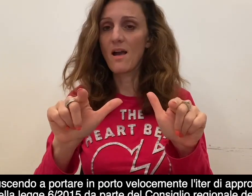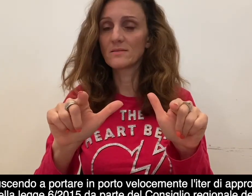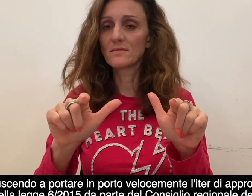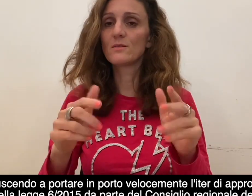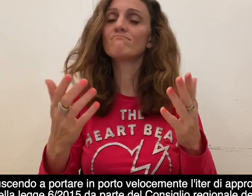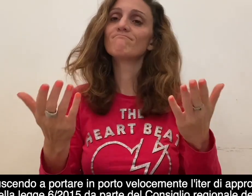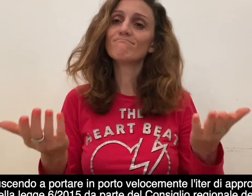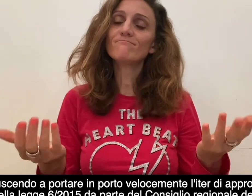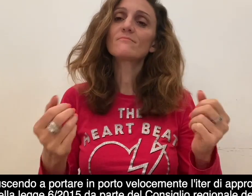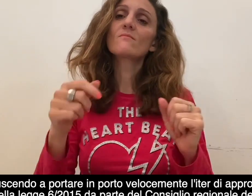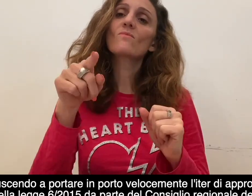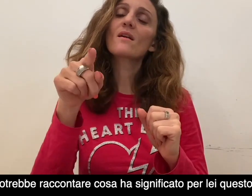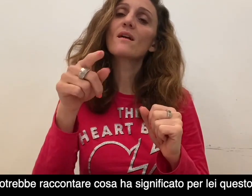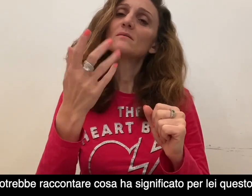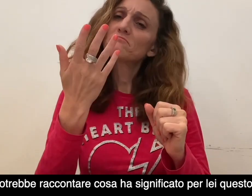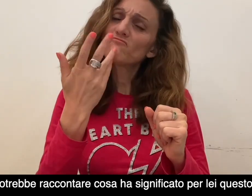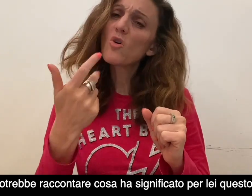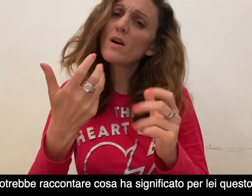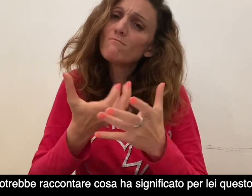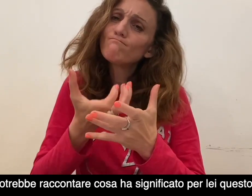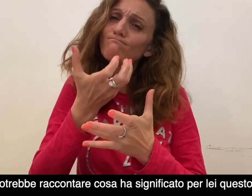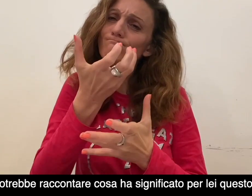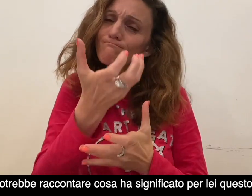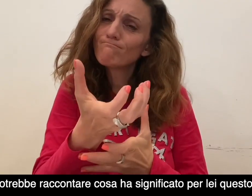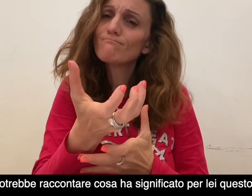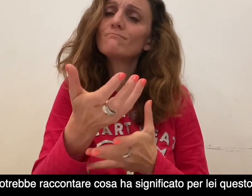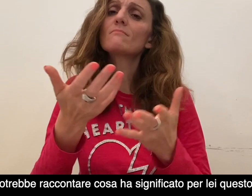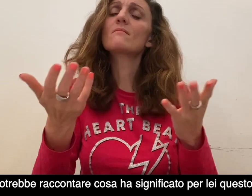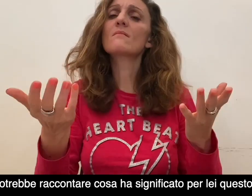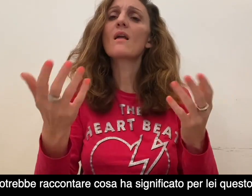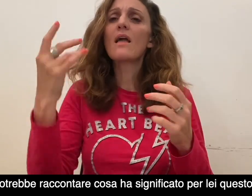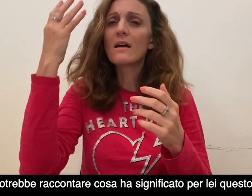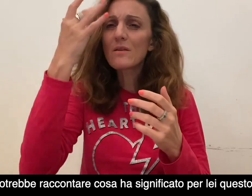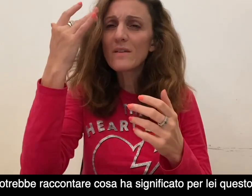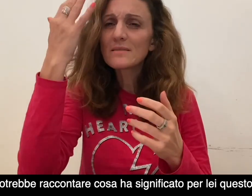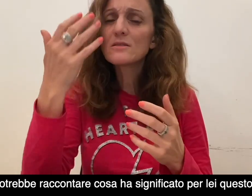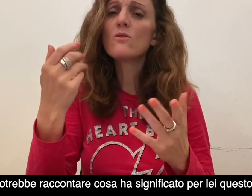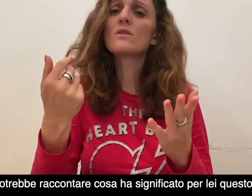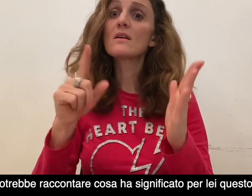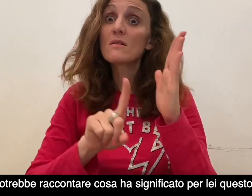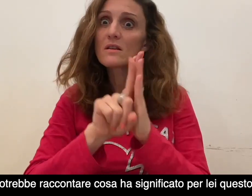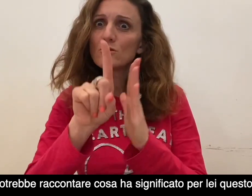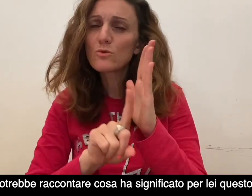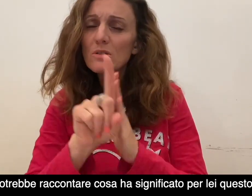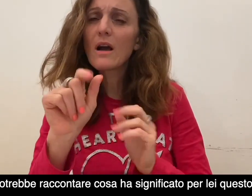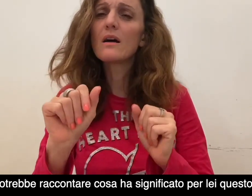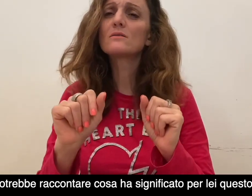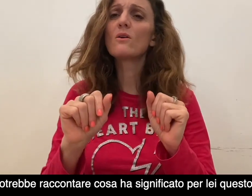lazio ora ci potrebbe raccontare che cosa ha significato per lei questo risultato